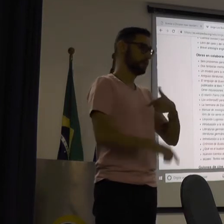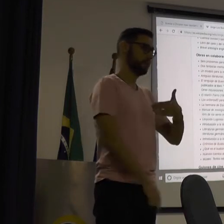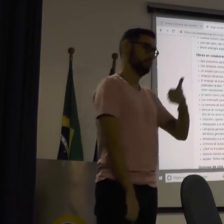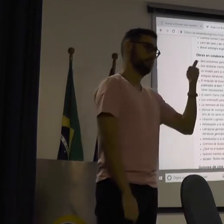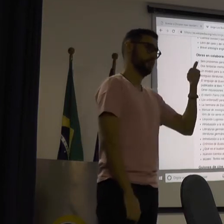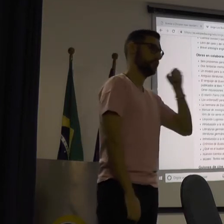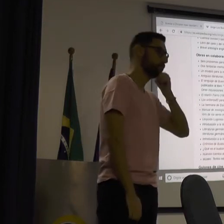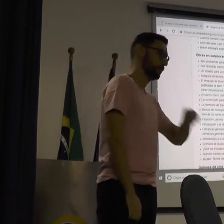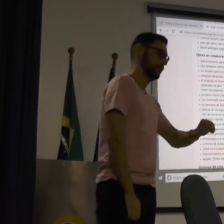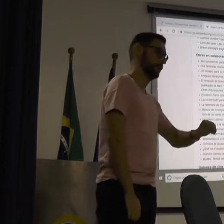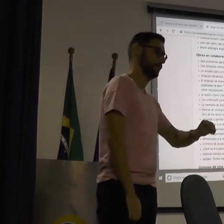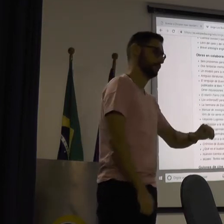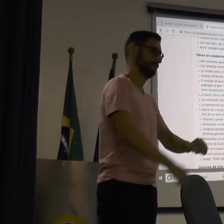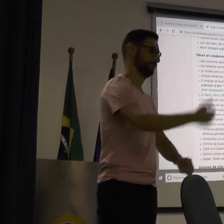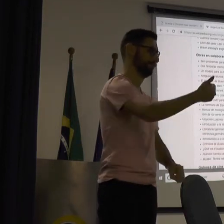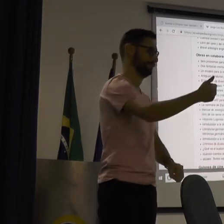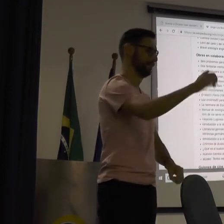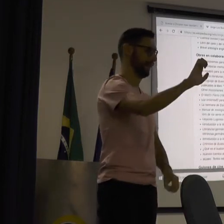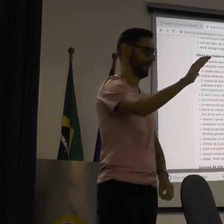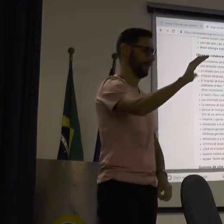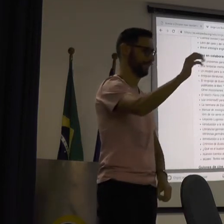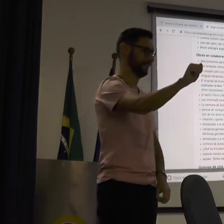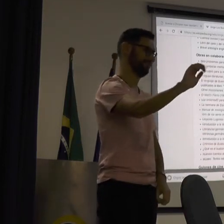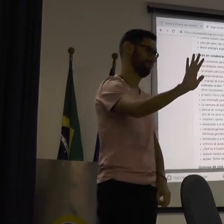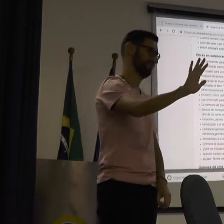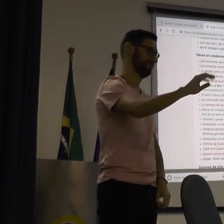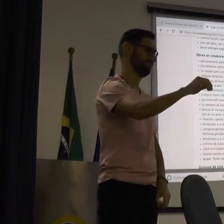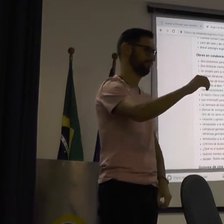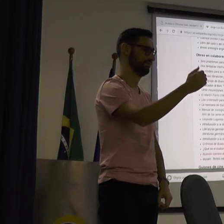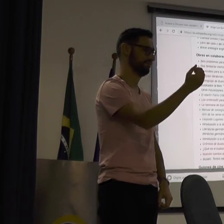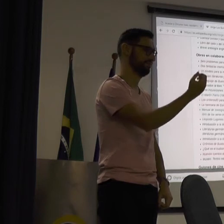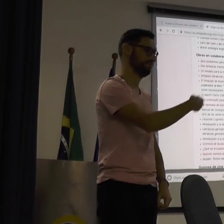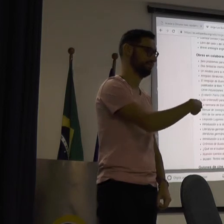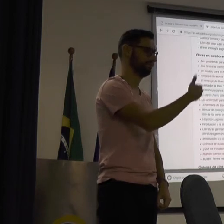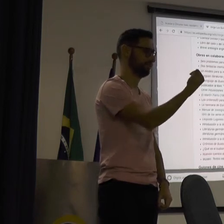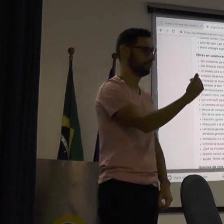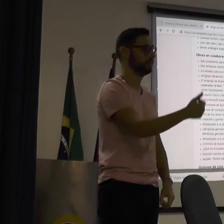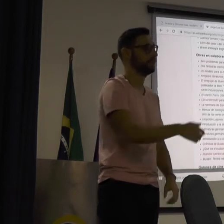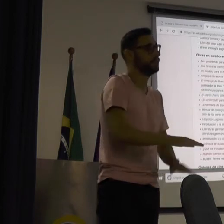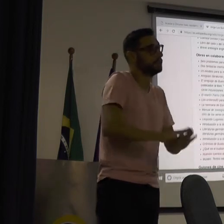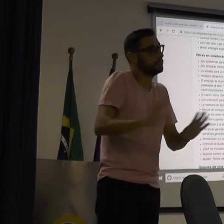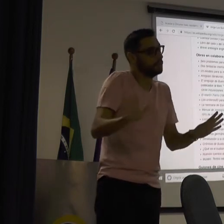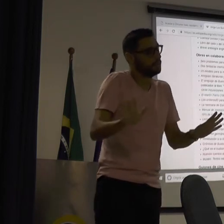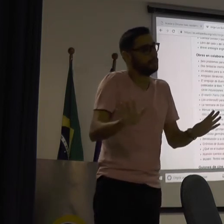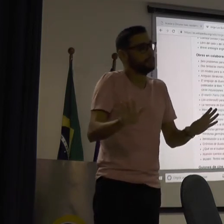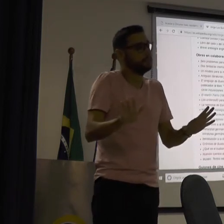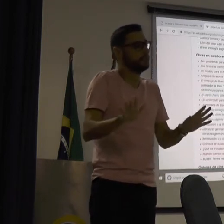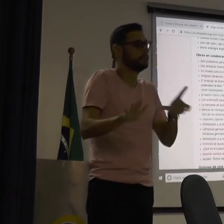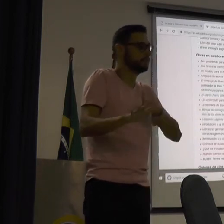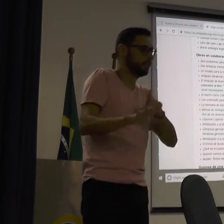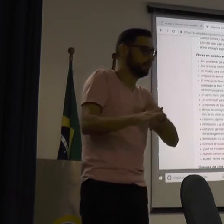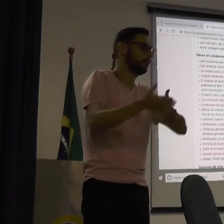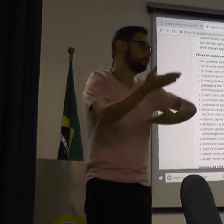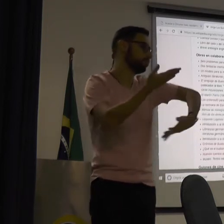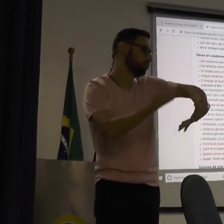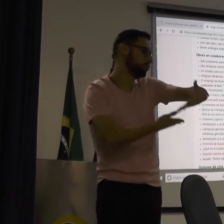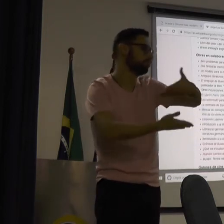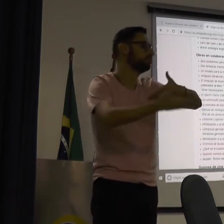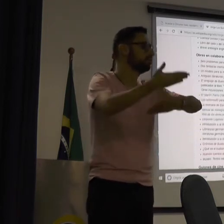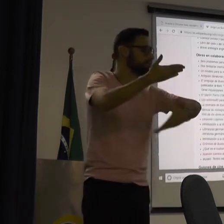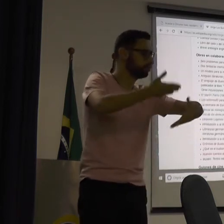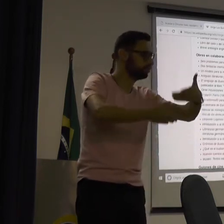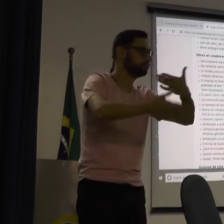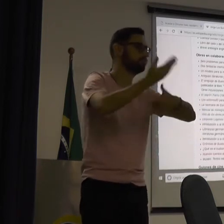se for para preferir, eu prefiro o Machado. Mas nesse episódio, o Eça ganhou em termos de cavalheirismo, de elegância,